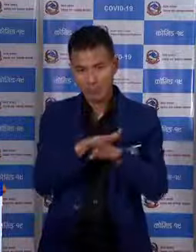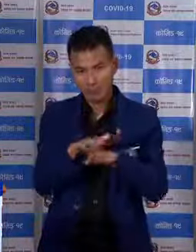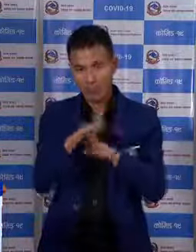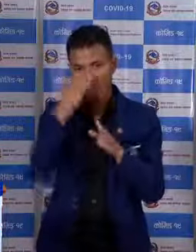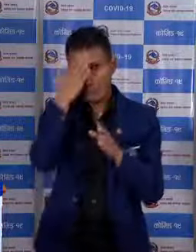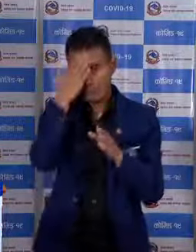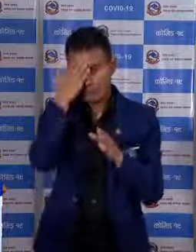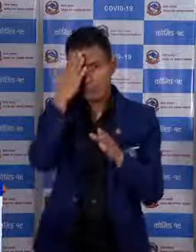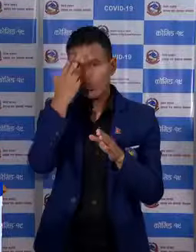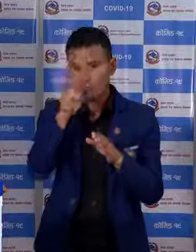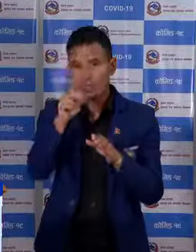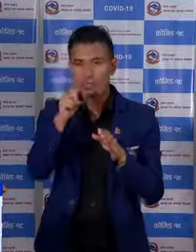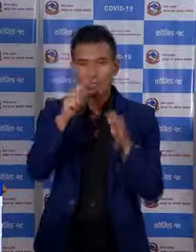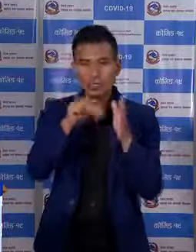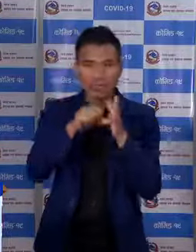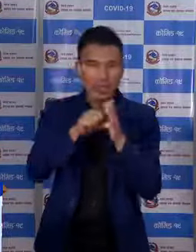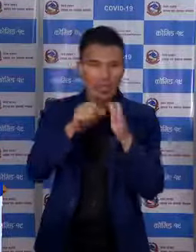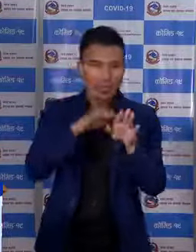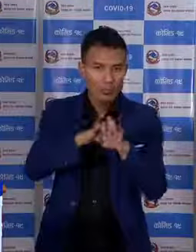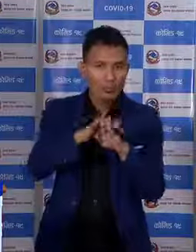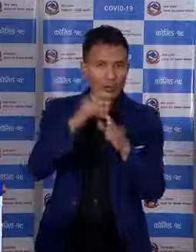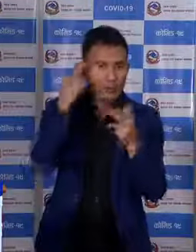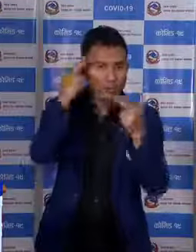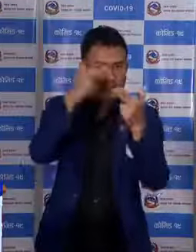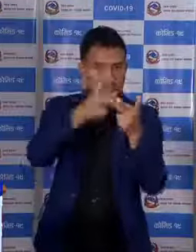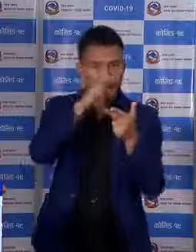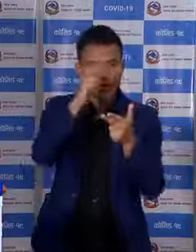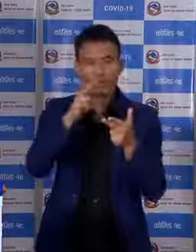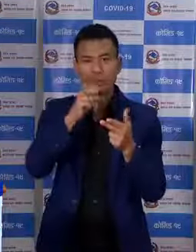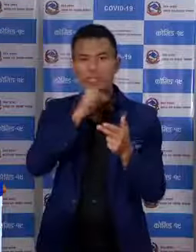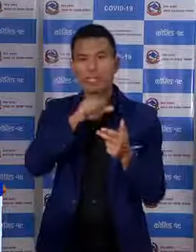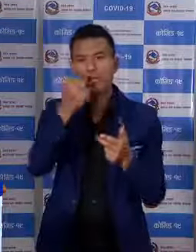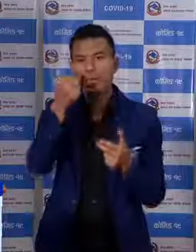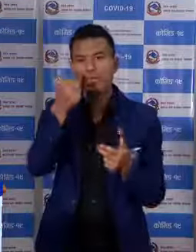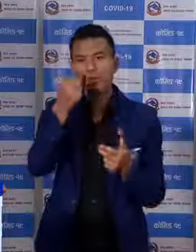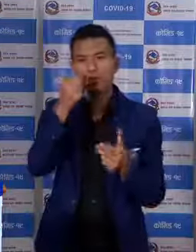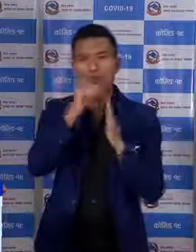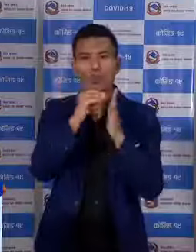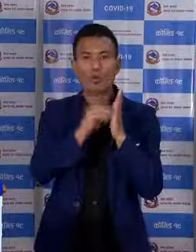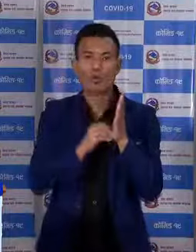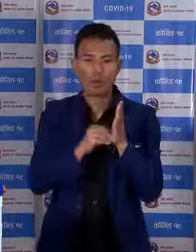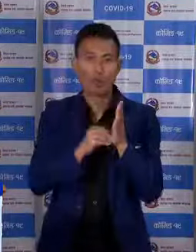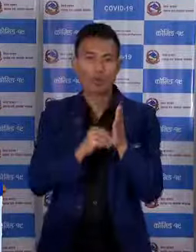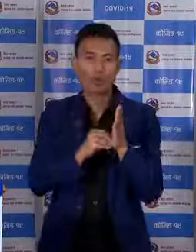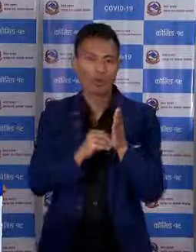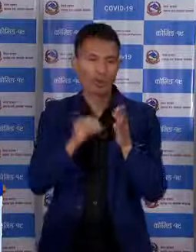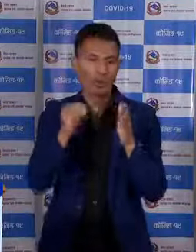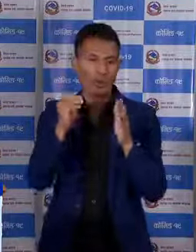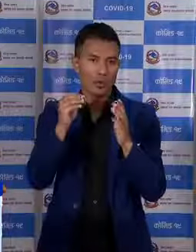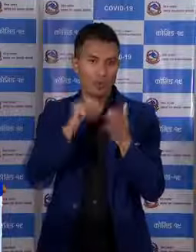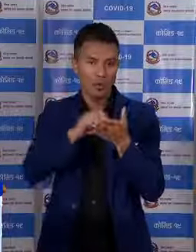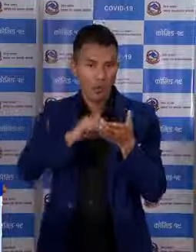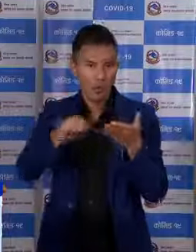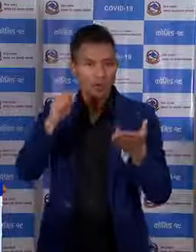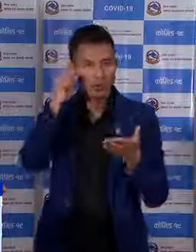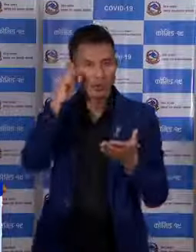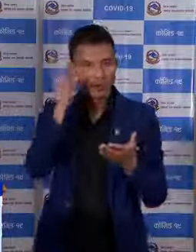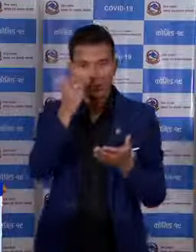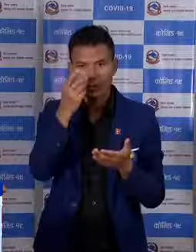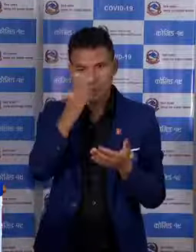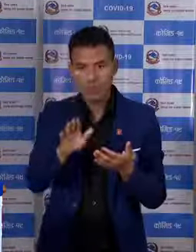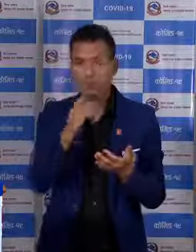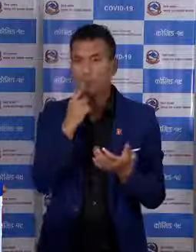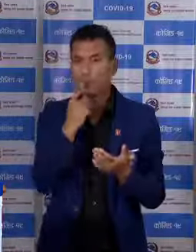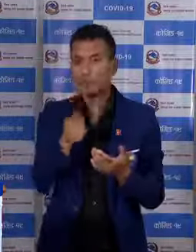संक्रमन भःका जिल्ला आरूको पहिचान गर्न र यहारको स्थाई रूपमा यहारको विवरन भर्न आमीलाई तेसले महत्तो राख्षा